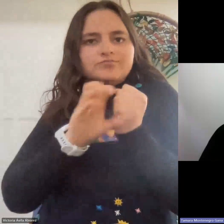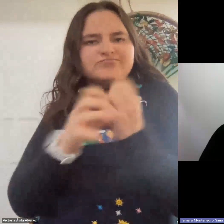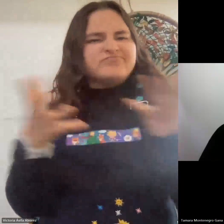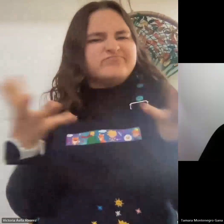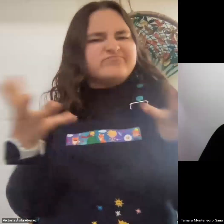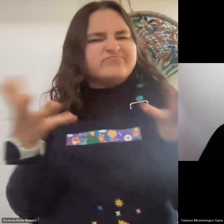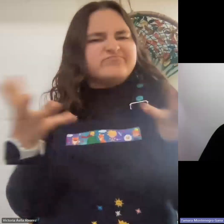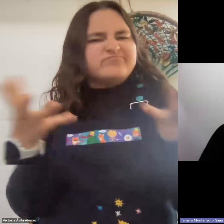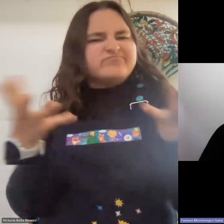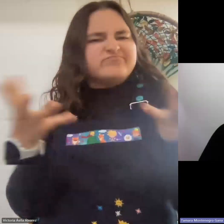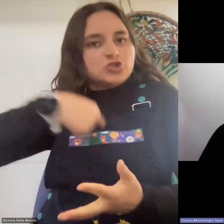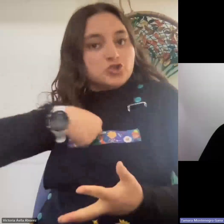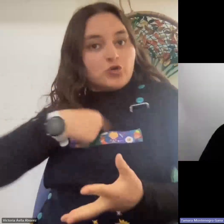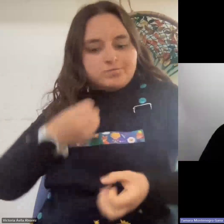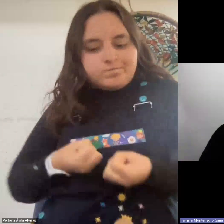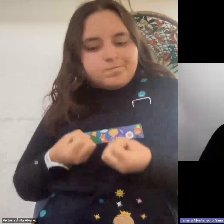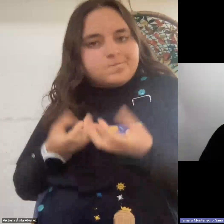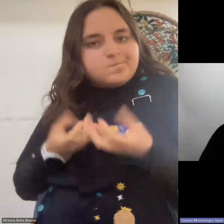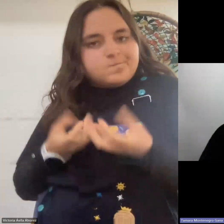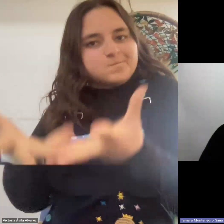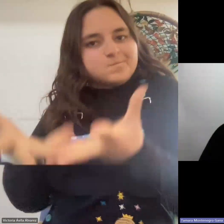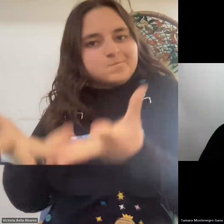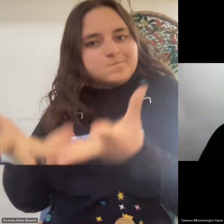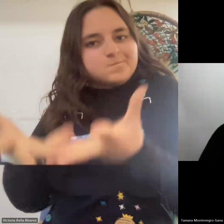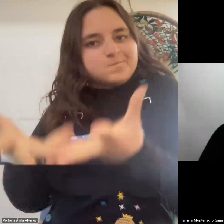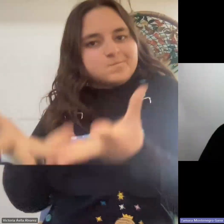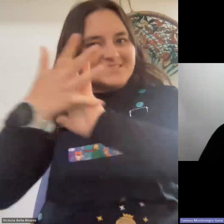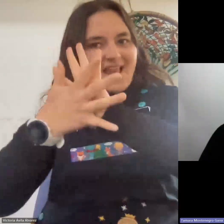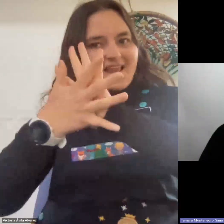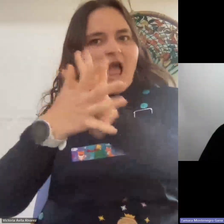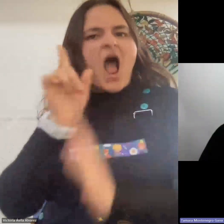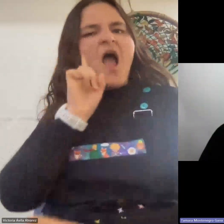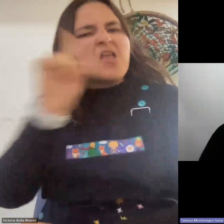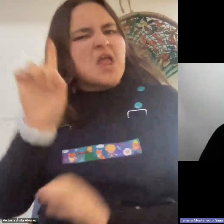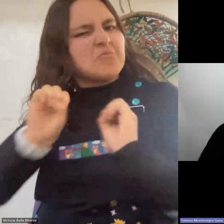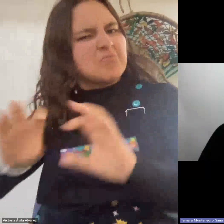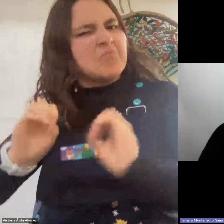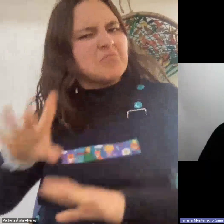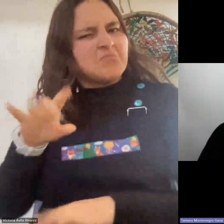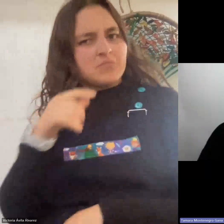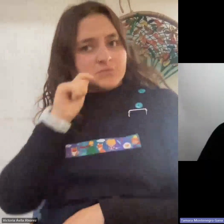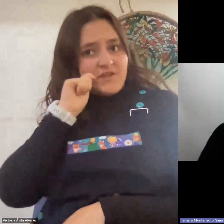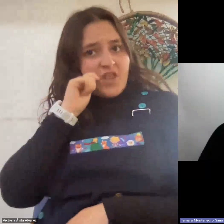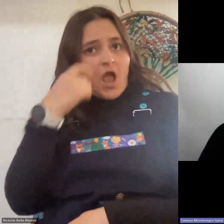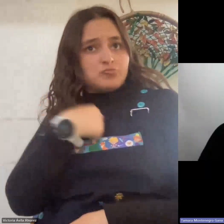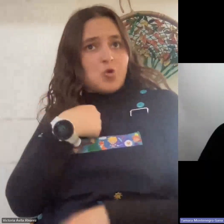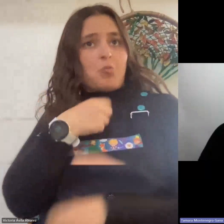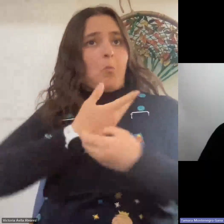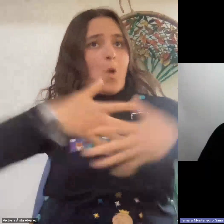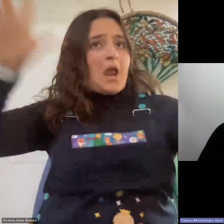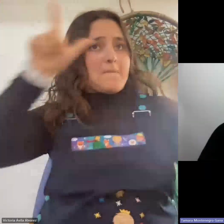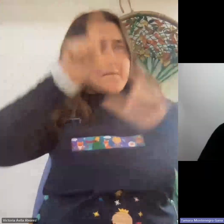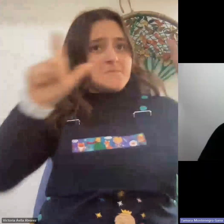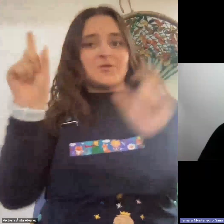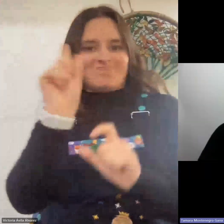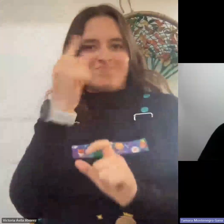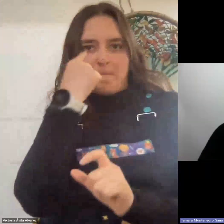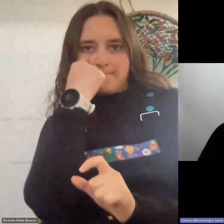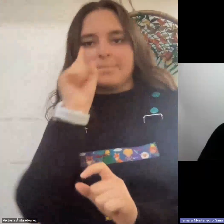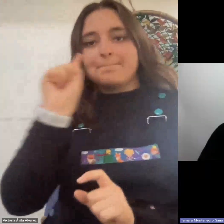coeducadora, como un rol de coeducadora. ¿Y qué significa lo que yo hago? Yo entrego la lengua de señas. ¿A